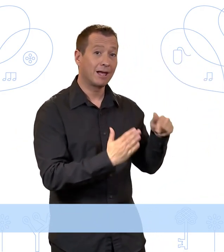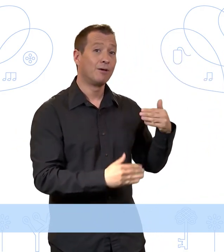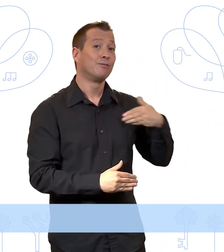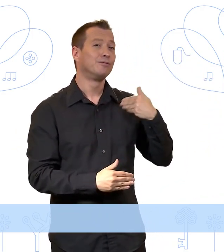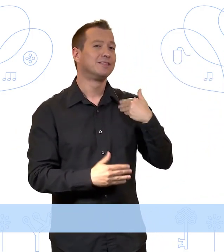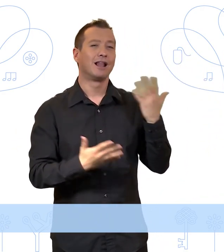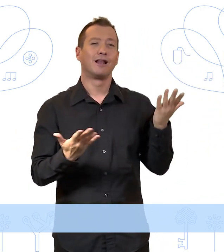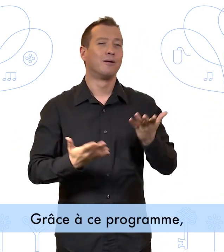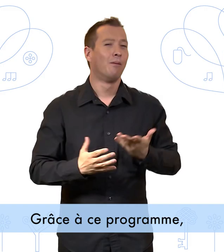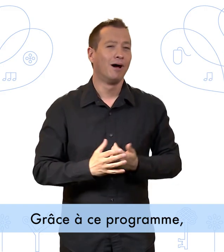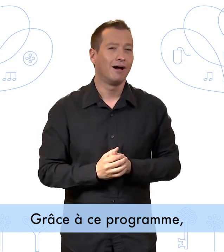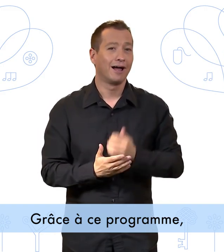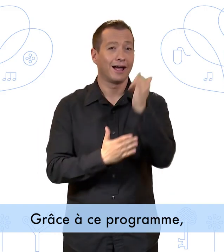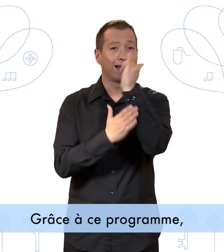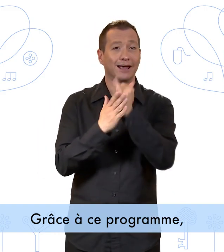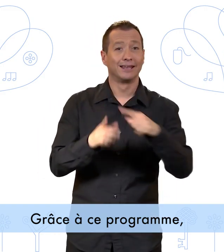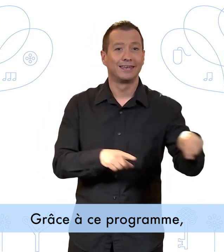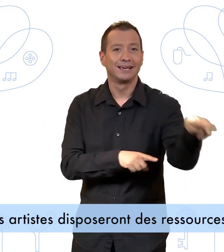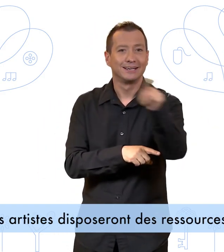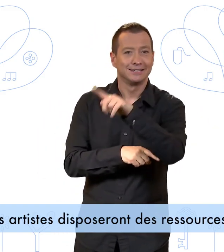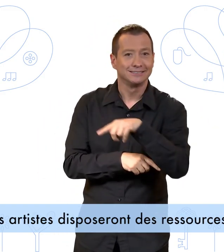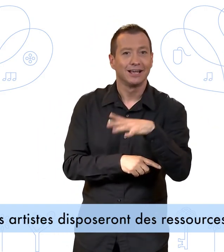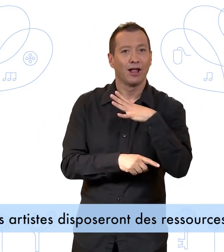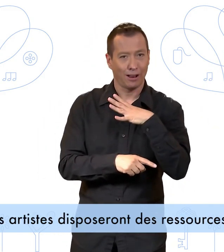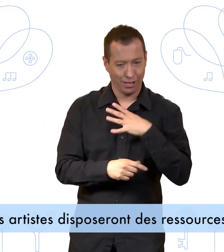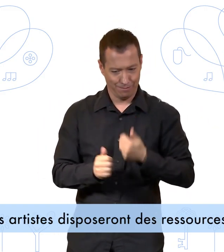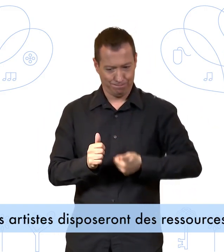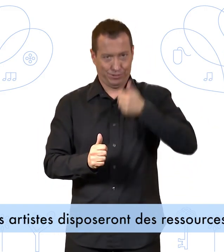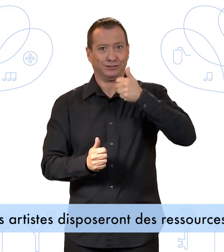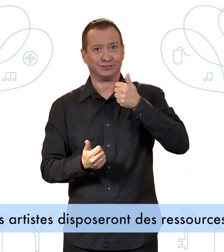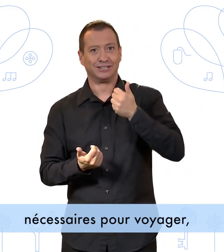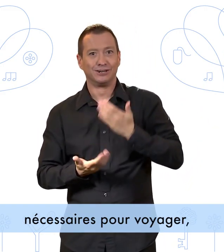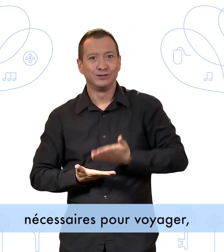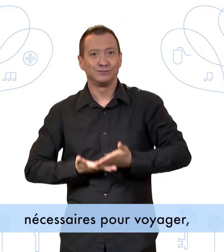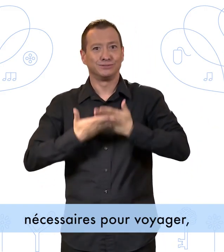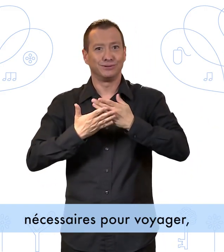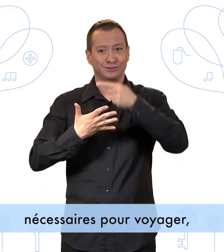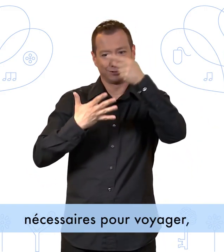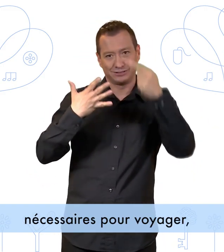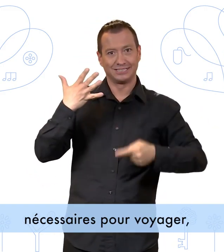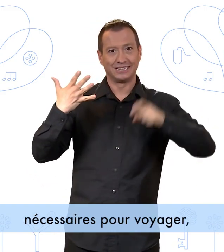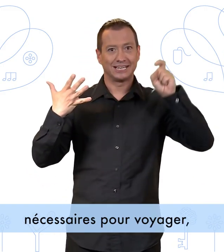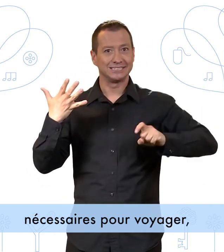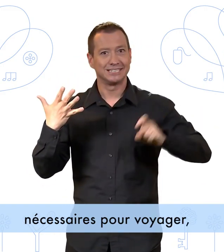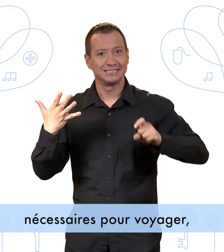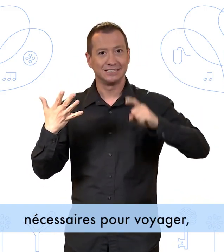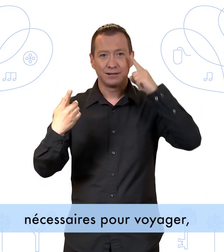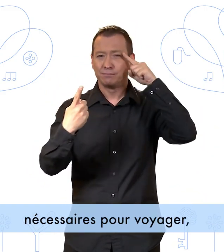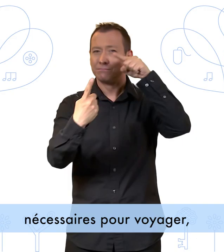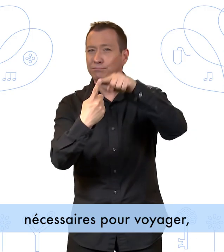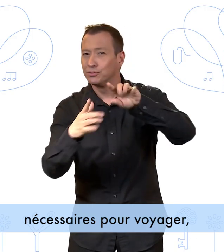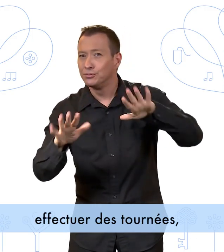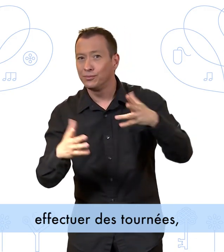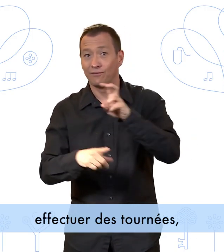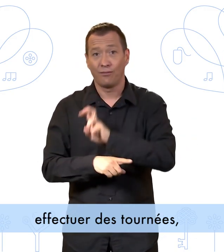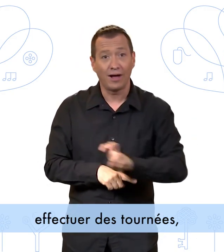arts. Grâce à ce programme, les artistes disposeront des ressources nécessaires pour voyager, effectuer